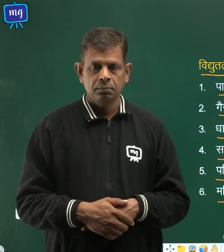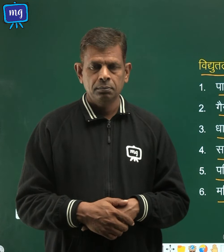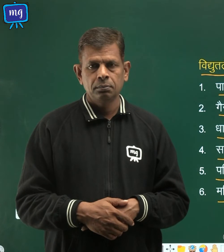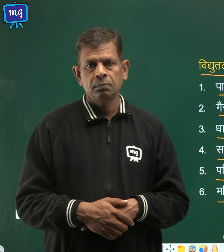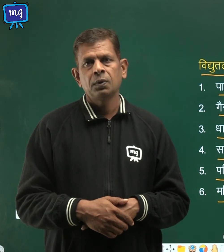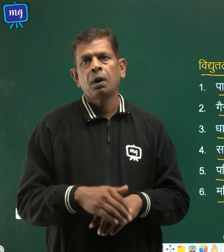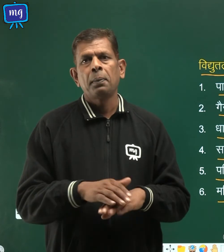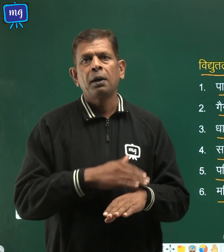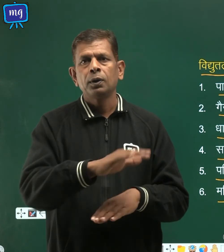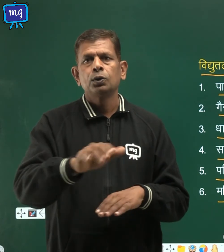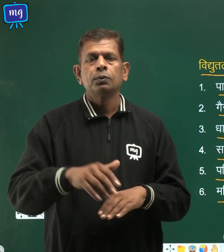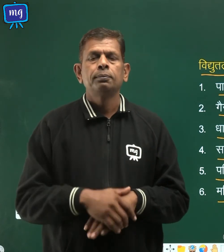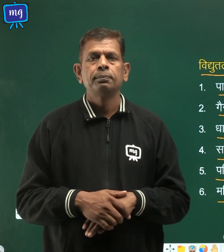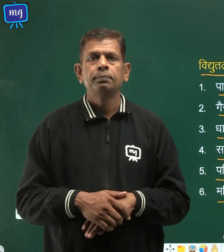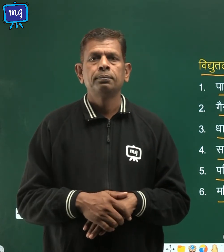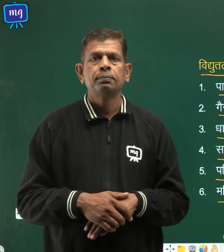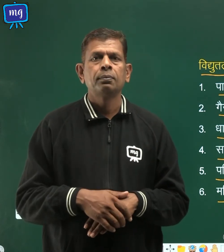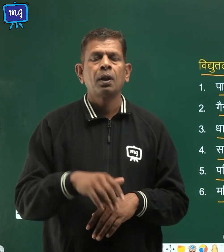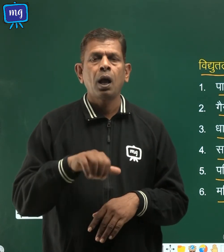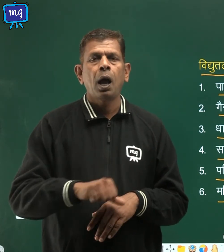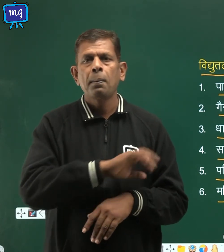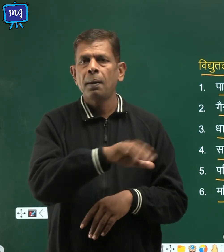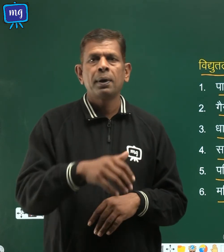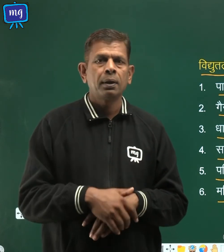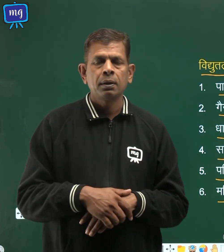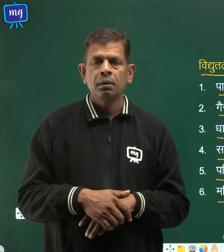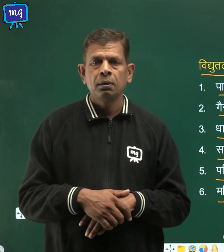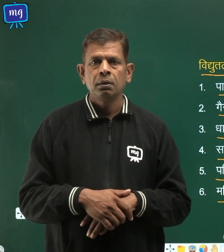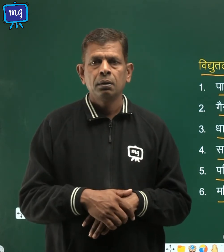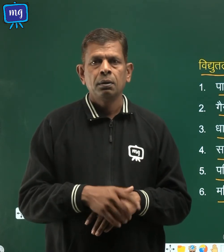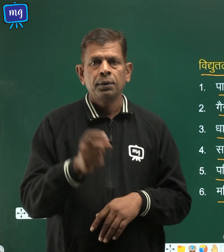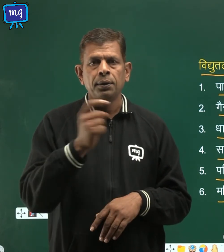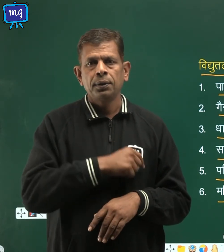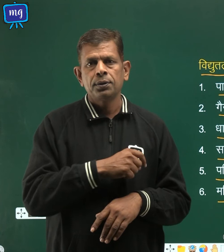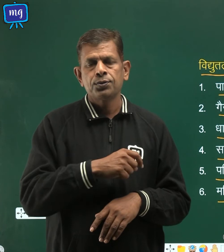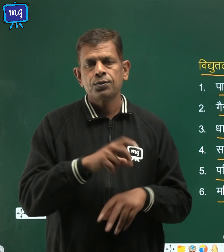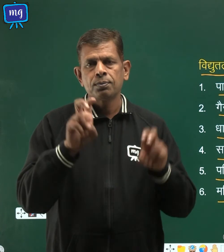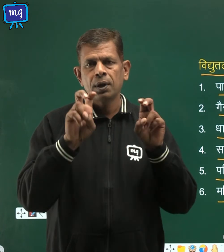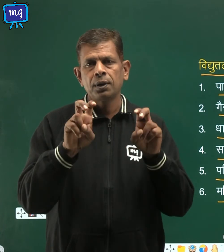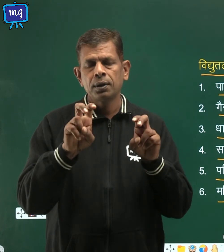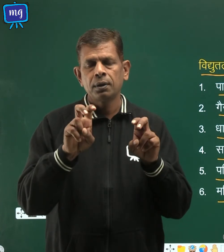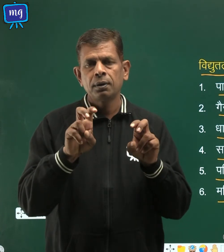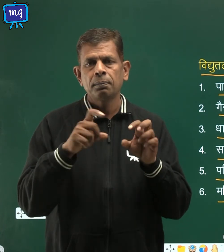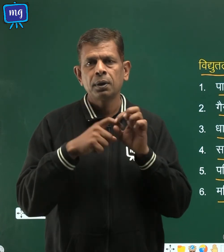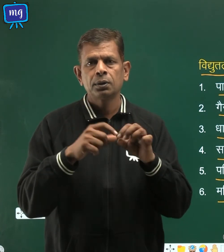तो प्यारे बच्चों, अब हमने इस पाठ के प्रश्न उत्तर